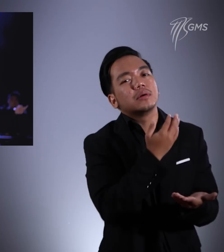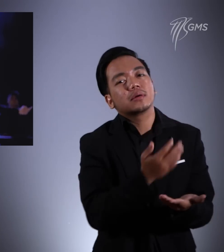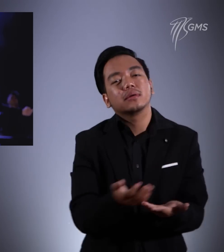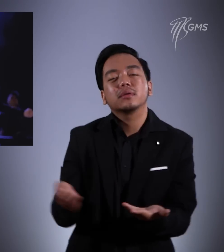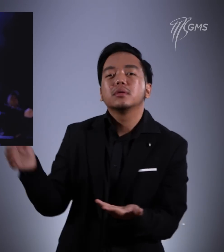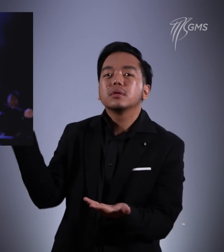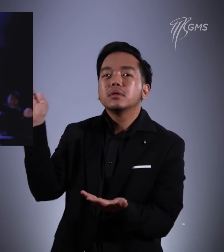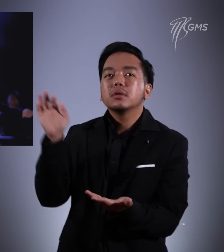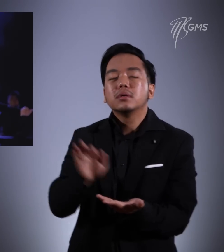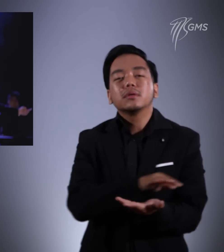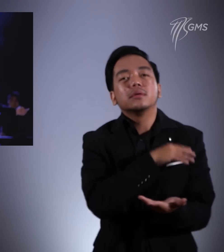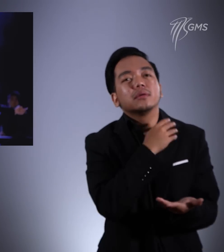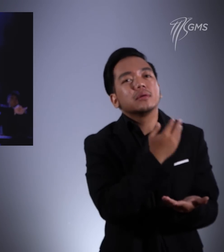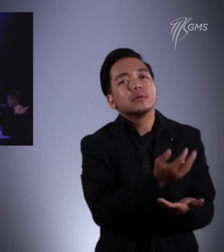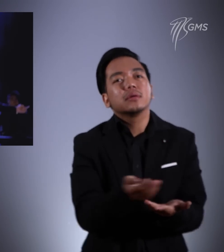sandararamu.